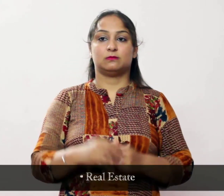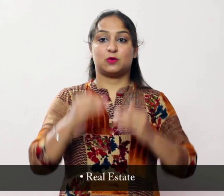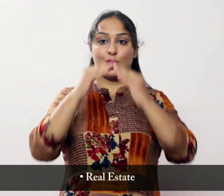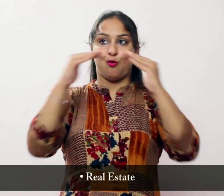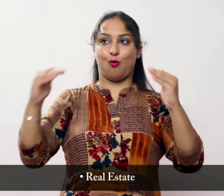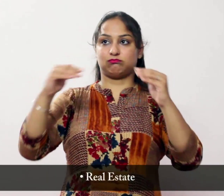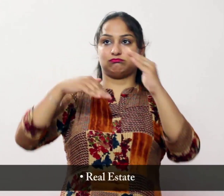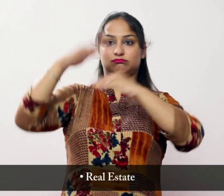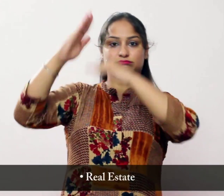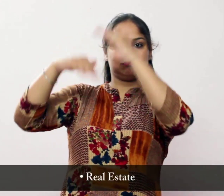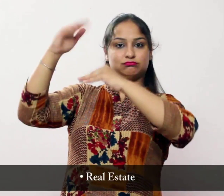रियल एस्टेट,